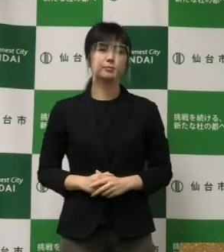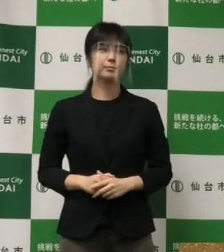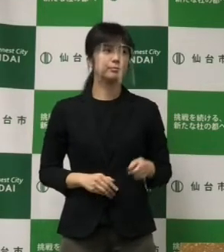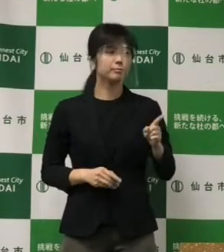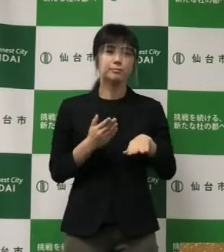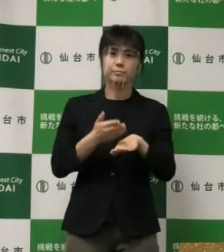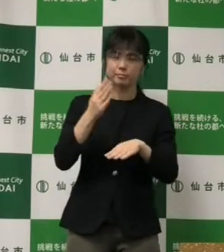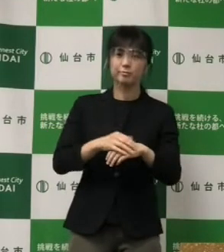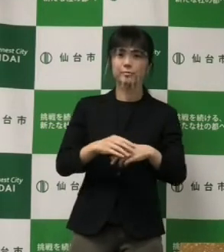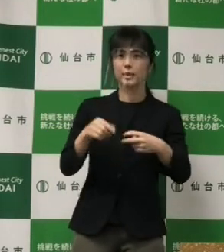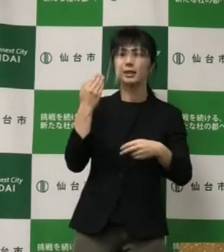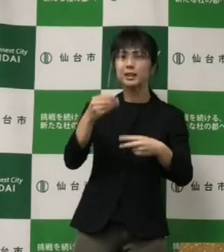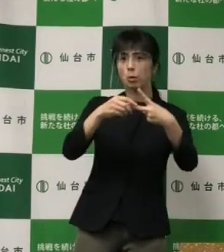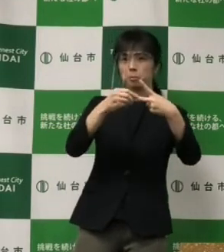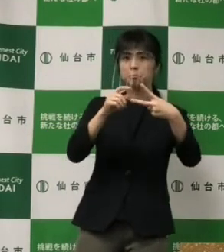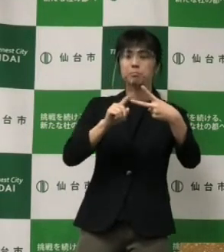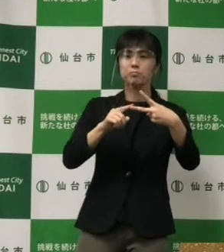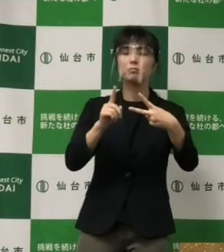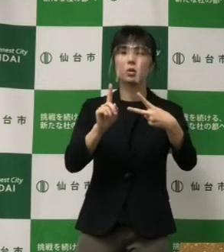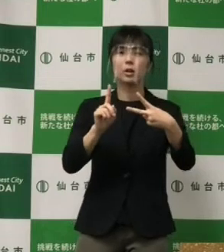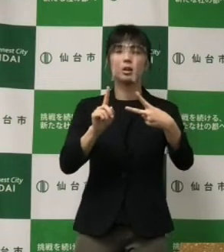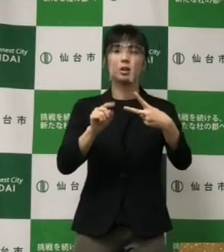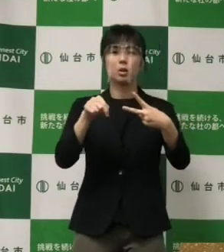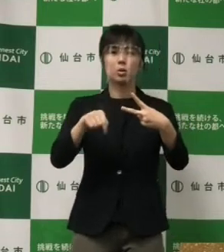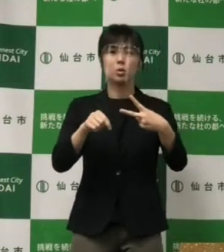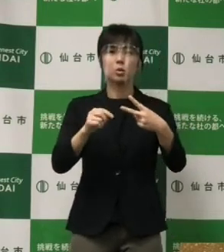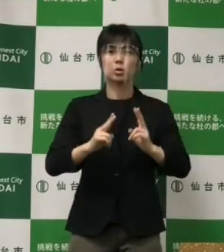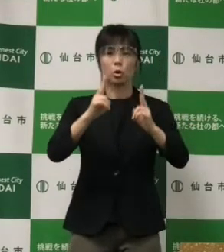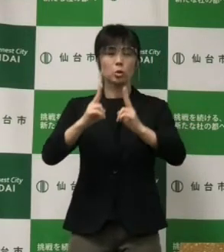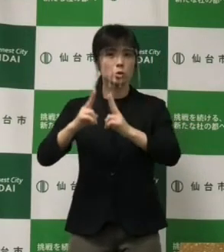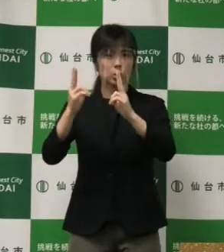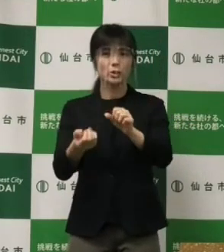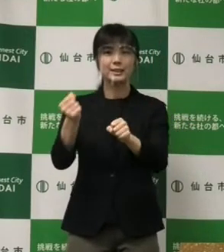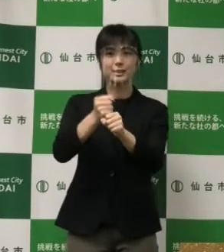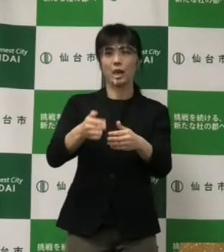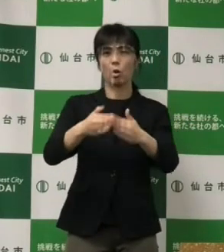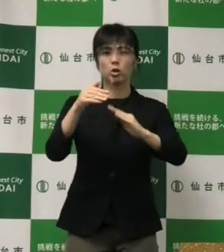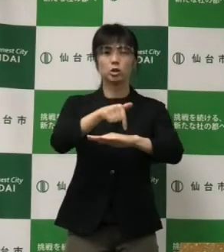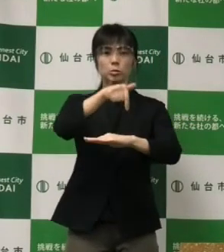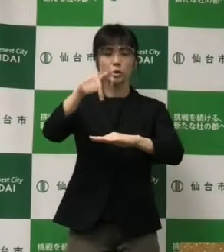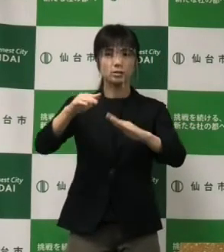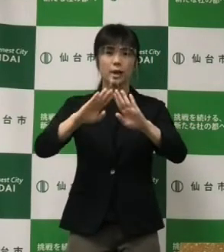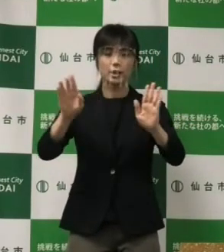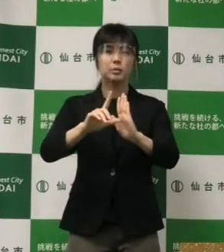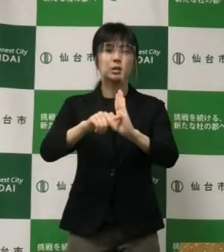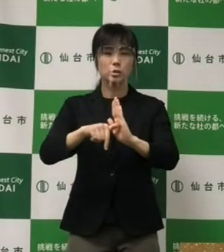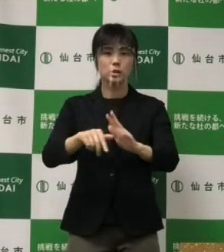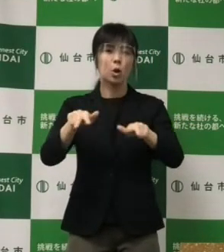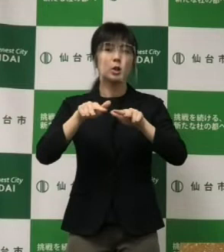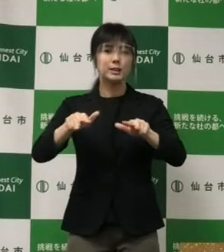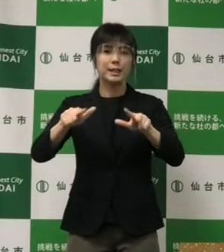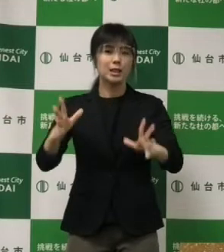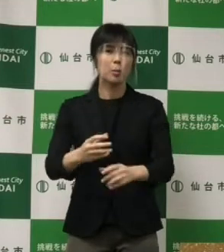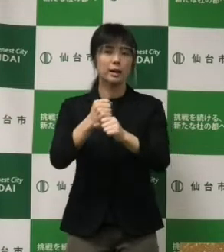ありがとうございます。でもう一点なんですが、この都心再構築プロジェクトが始まった時の政策パッケージの立て付けと